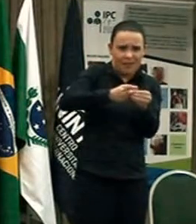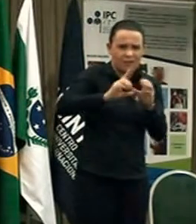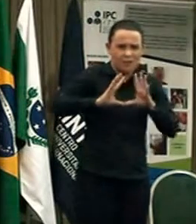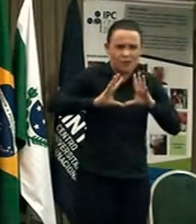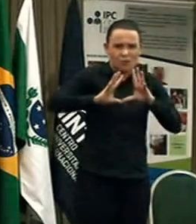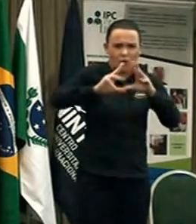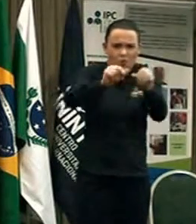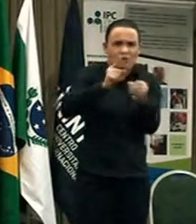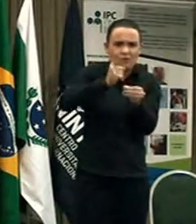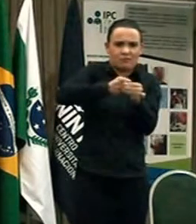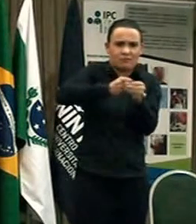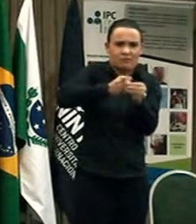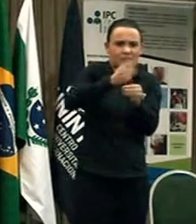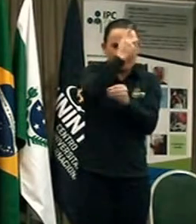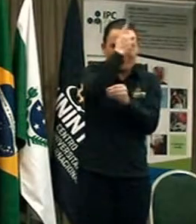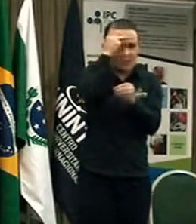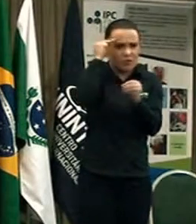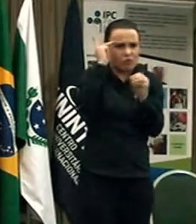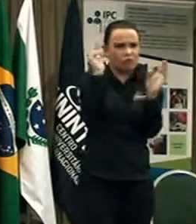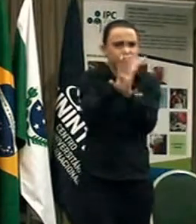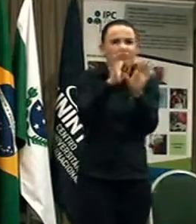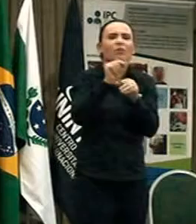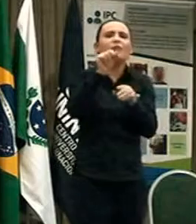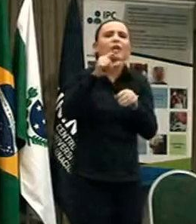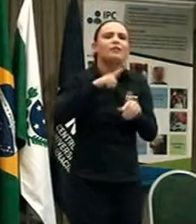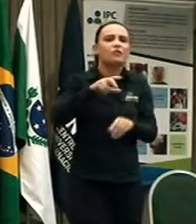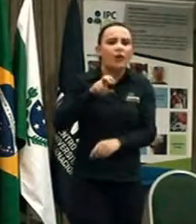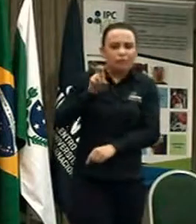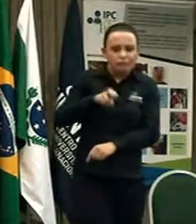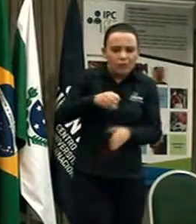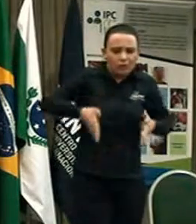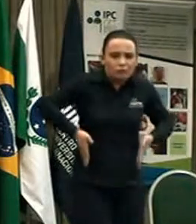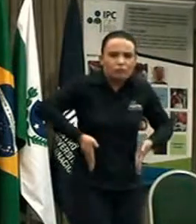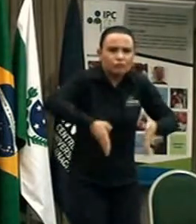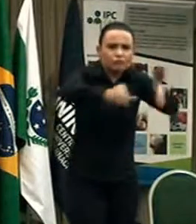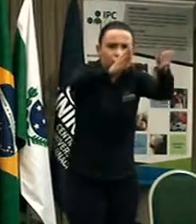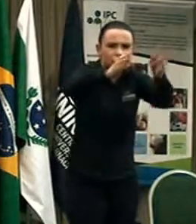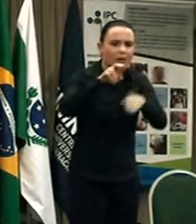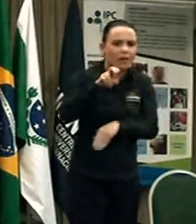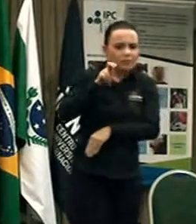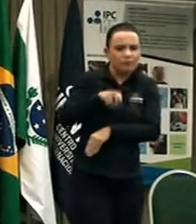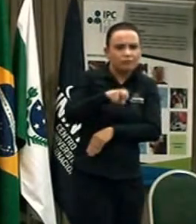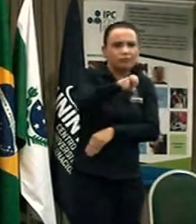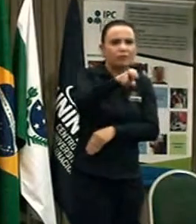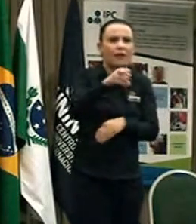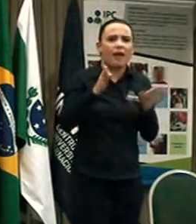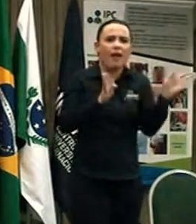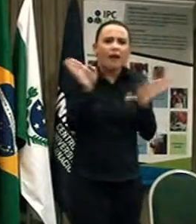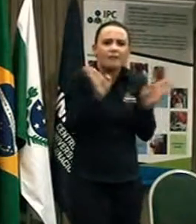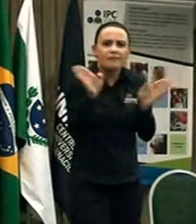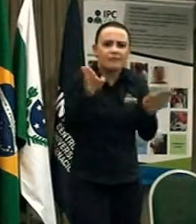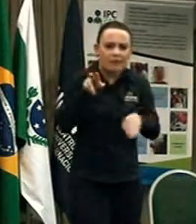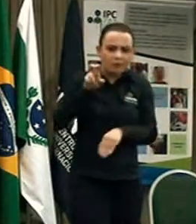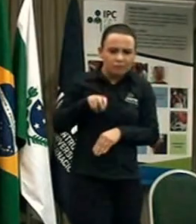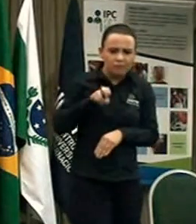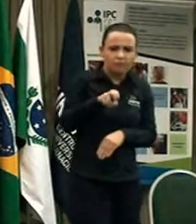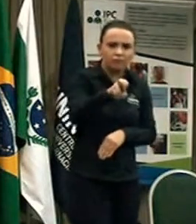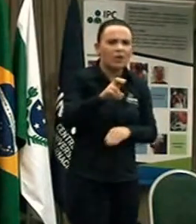de ter não só calçadas acessíveis, né? Mas um universo de situações para as pessoas.